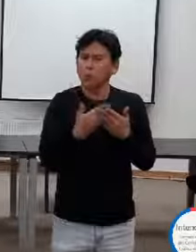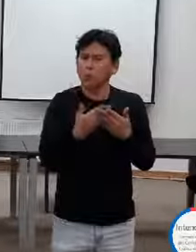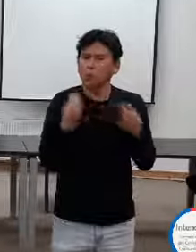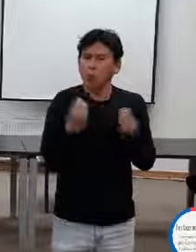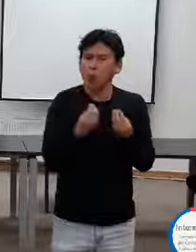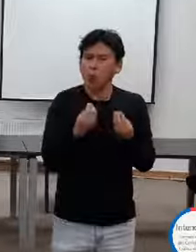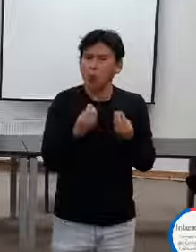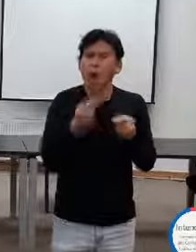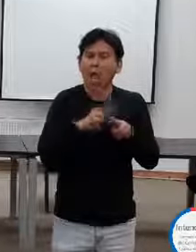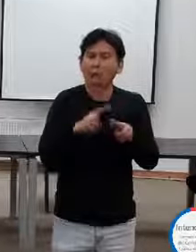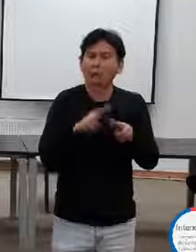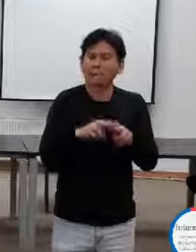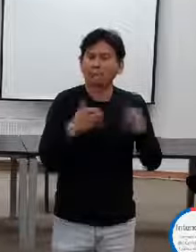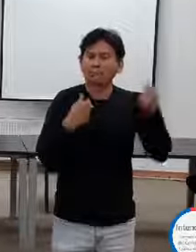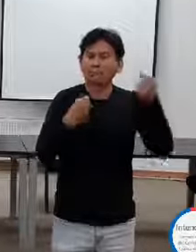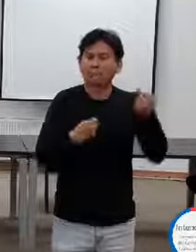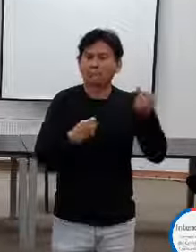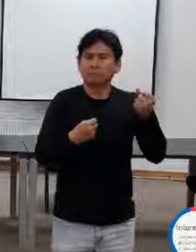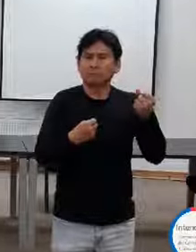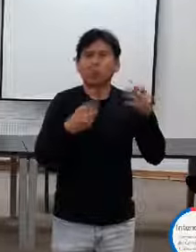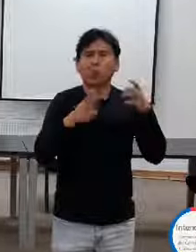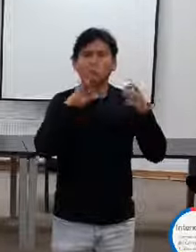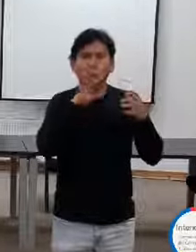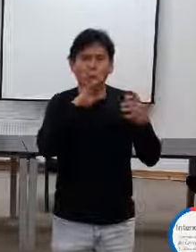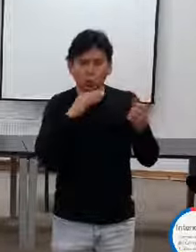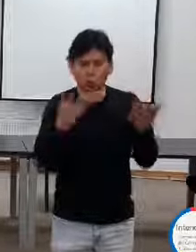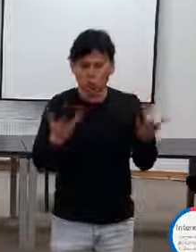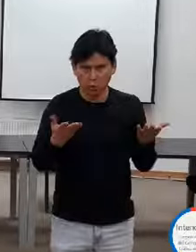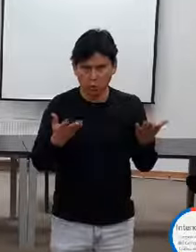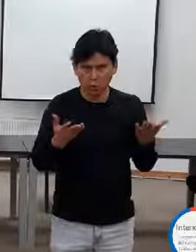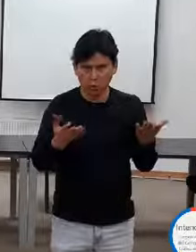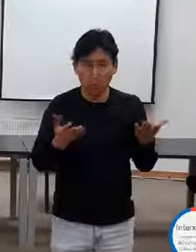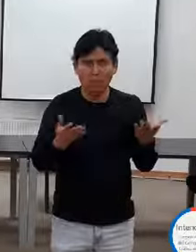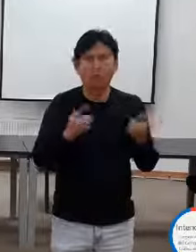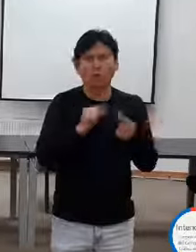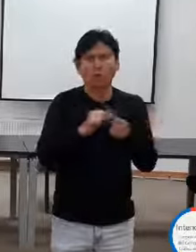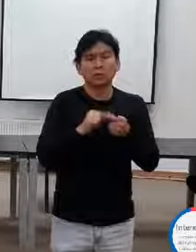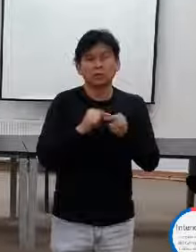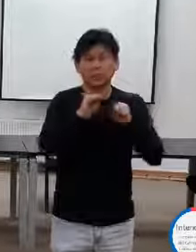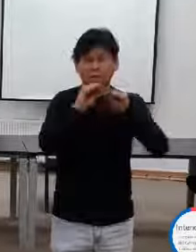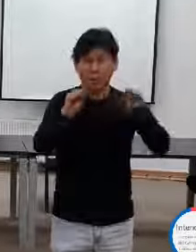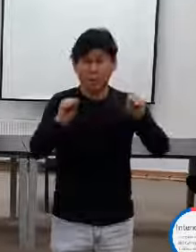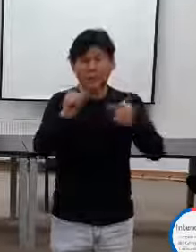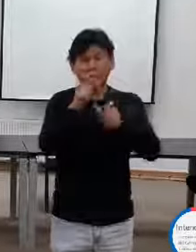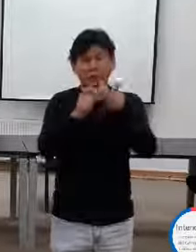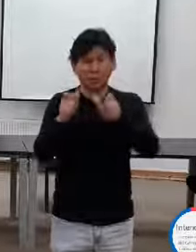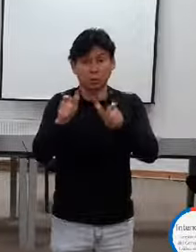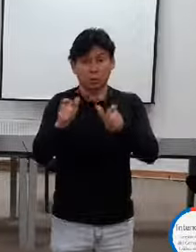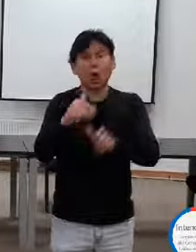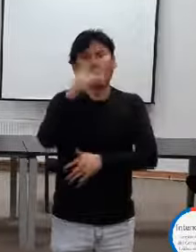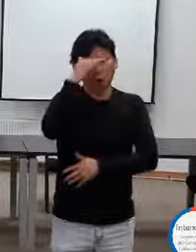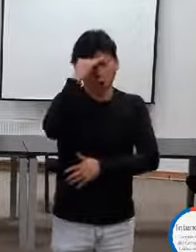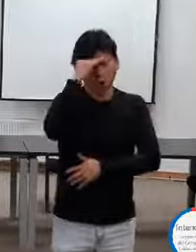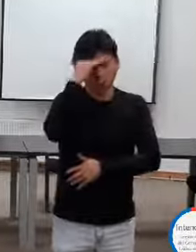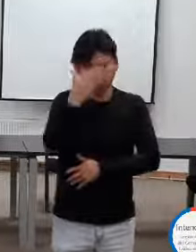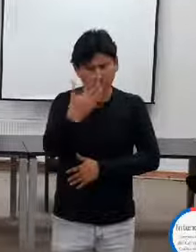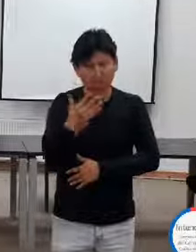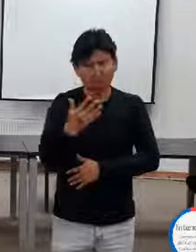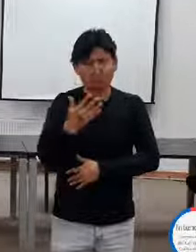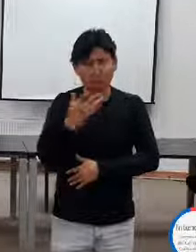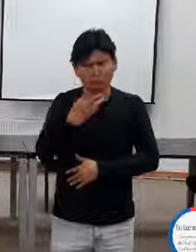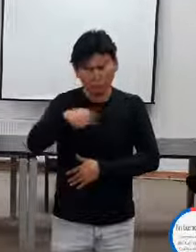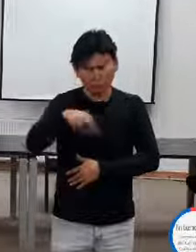racionalidad, la proporcionalidad en el uso de esta y por lo tanto el llamado a la población a tener confianza en lo que se